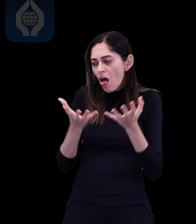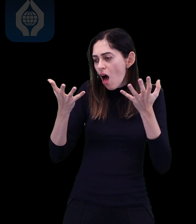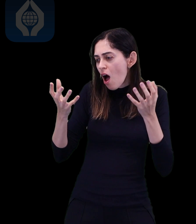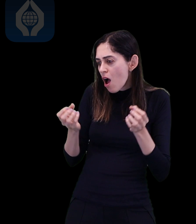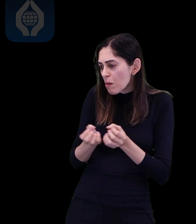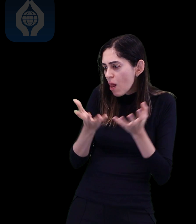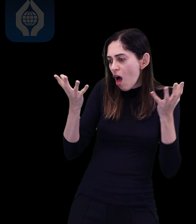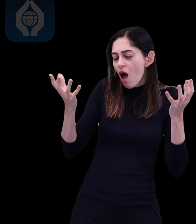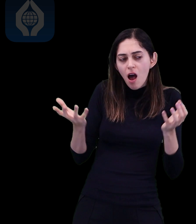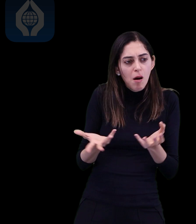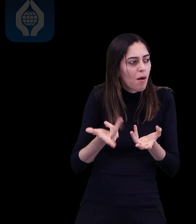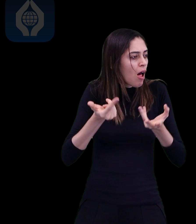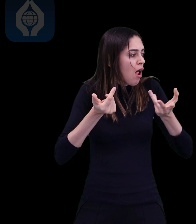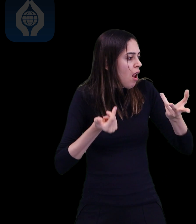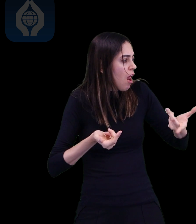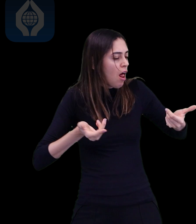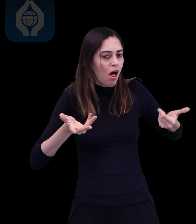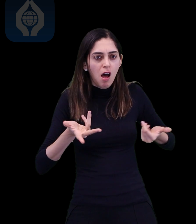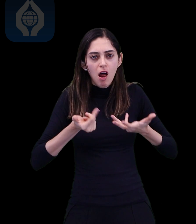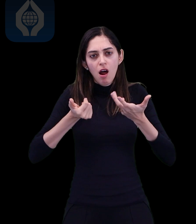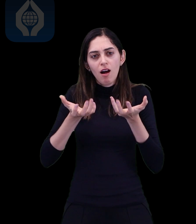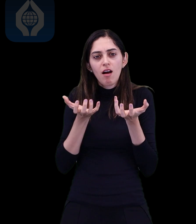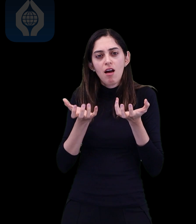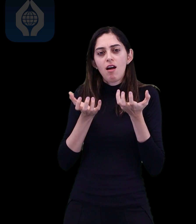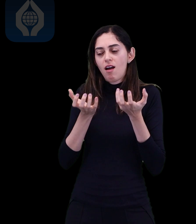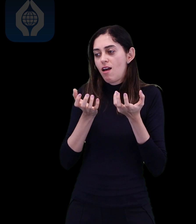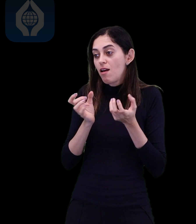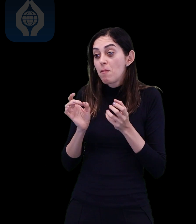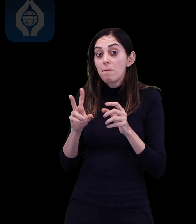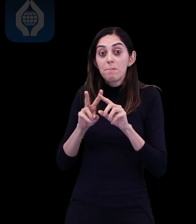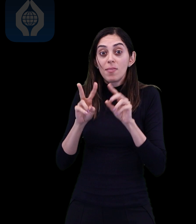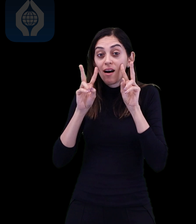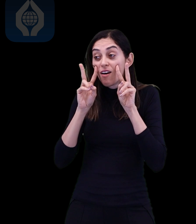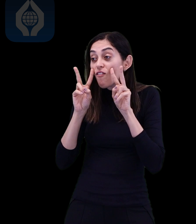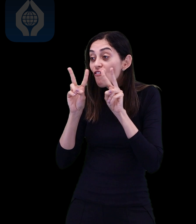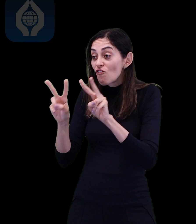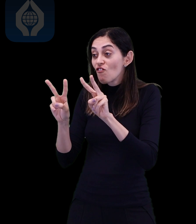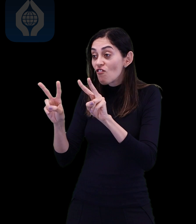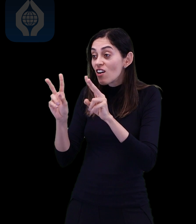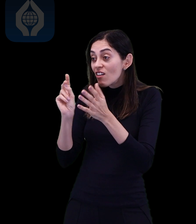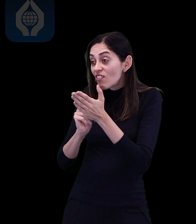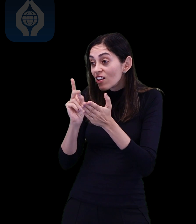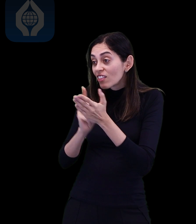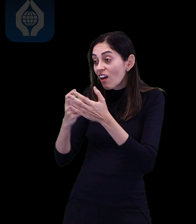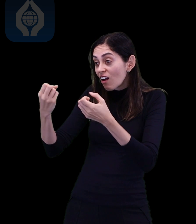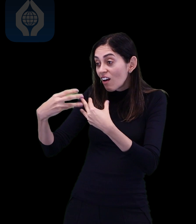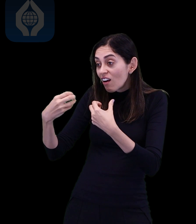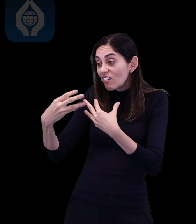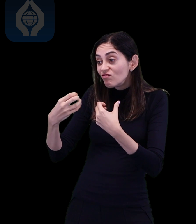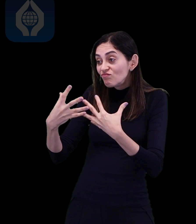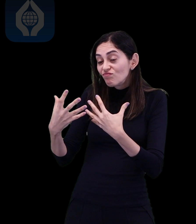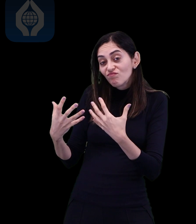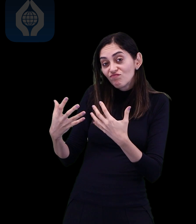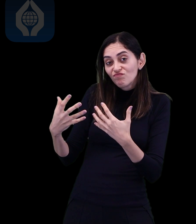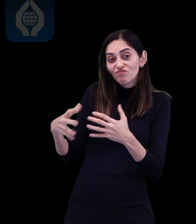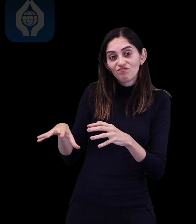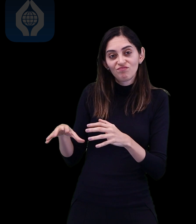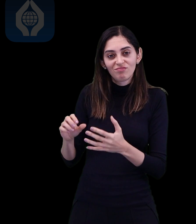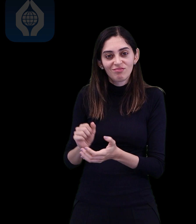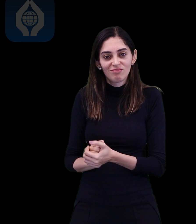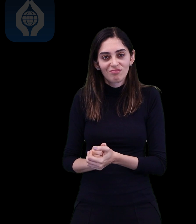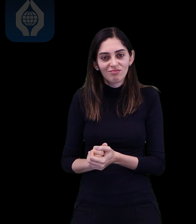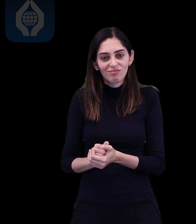milagre. Eles só olhavam para as grandes coisas que Jesus fazia, ao invés de ouvirem a verdade que ele estava